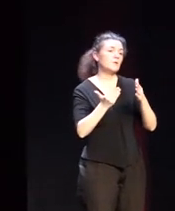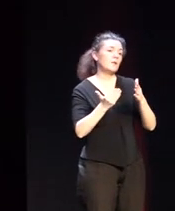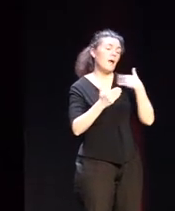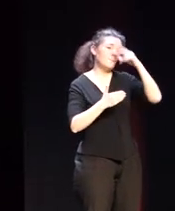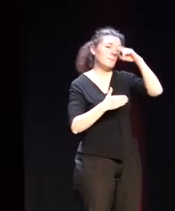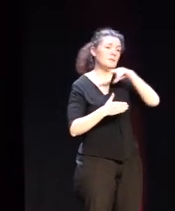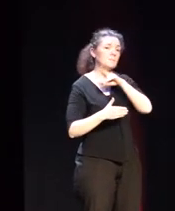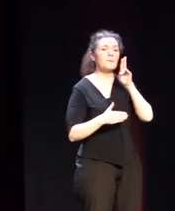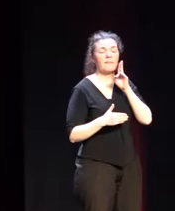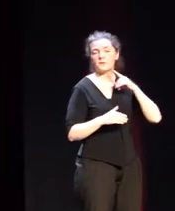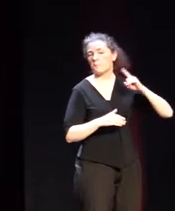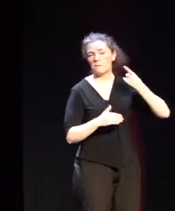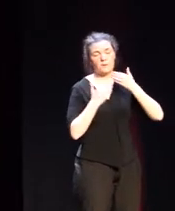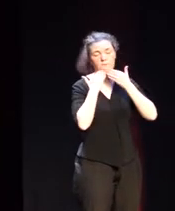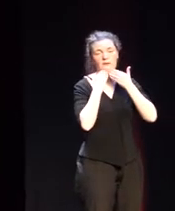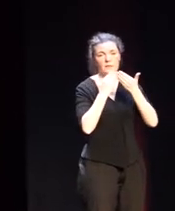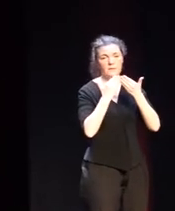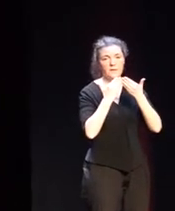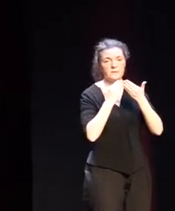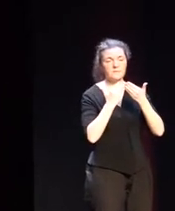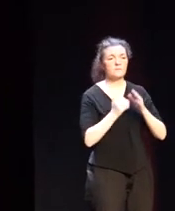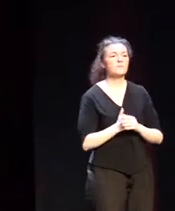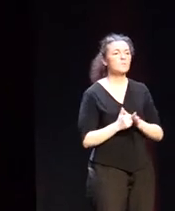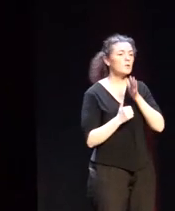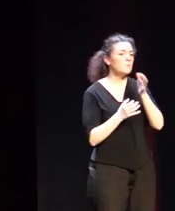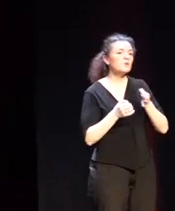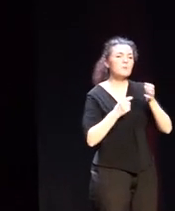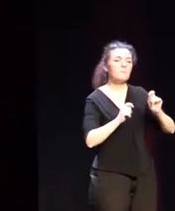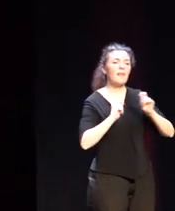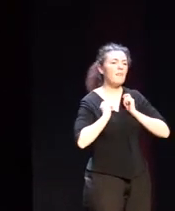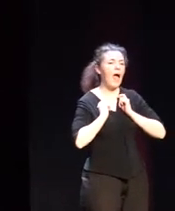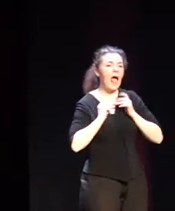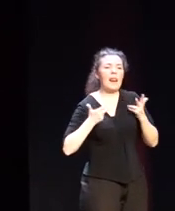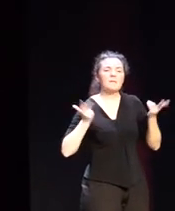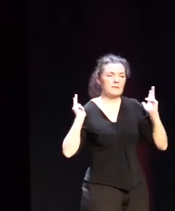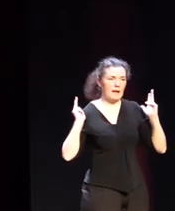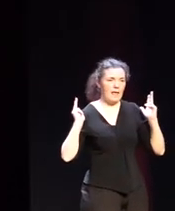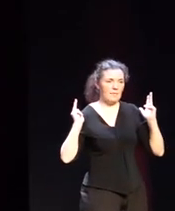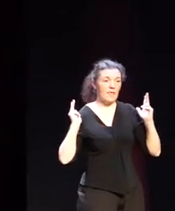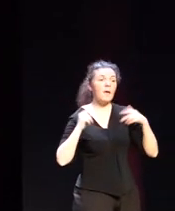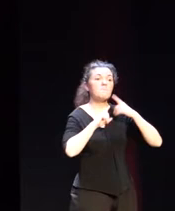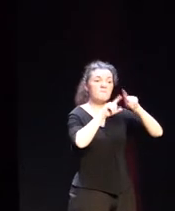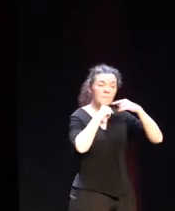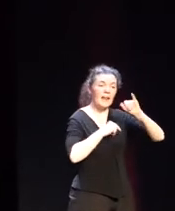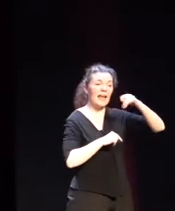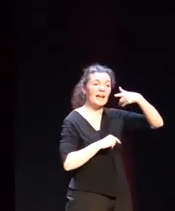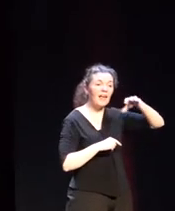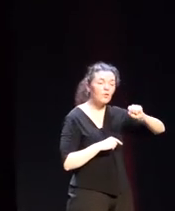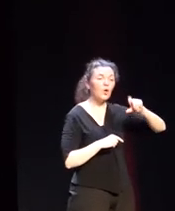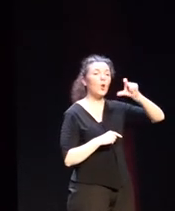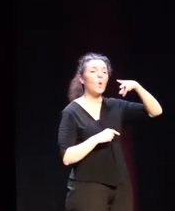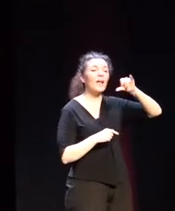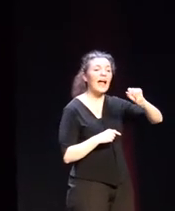a mis padres lo primero, que me han dado siempre alas, y a mi familia, Ignacio, Lucas